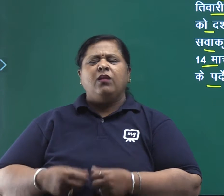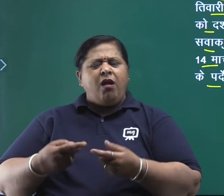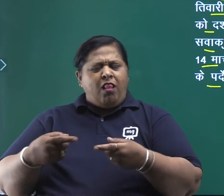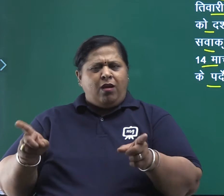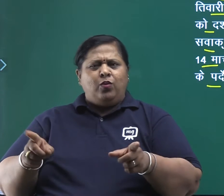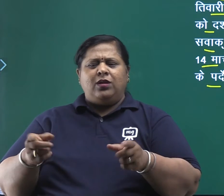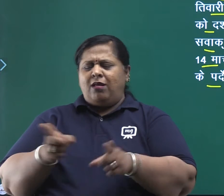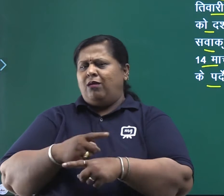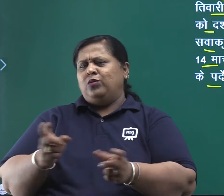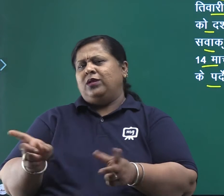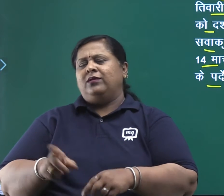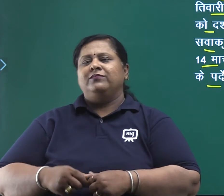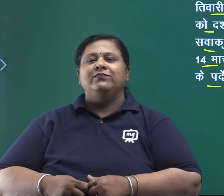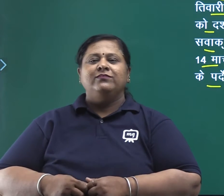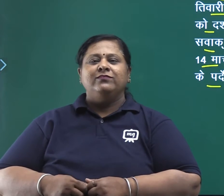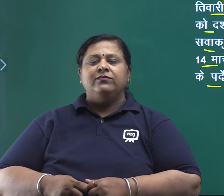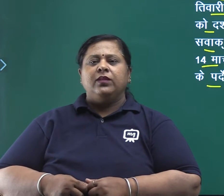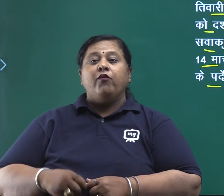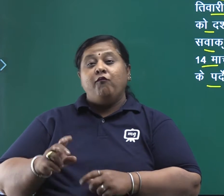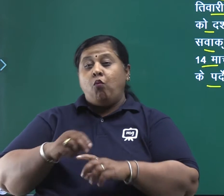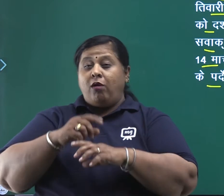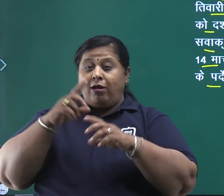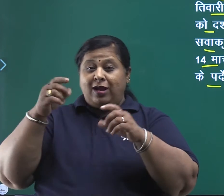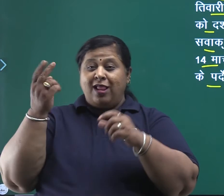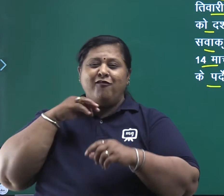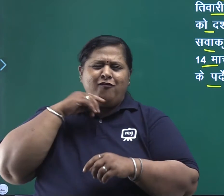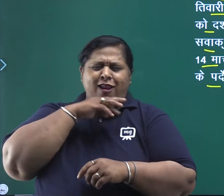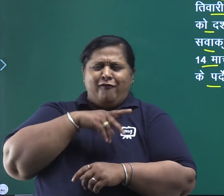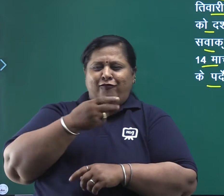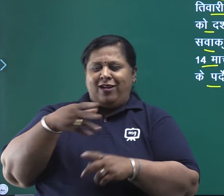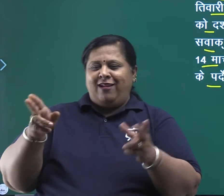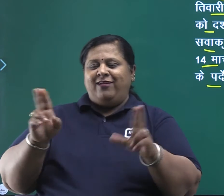अलग होते हैं। वो रंगीन